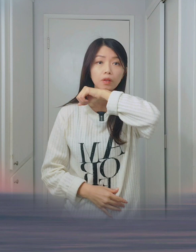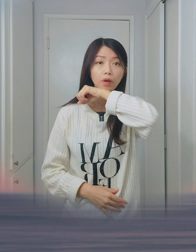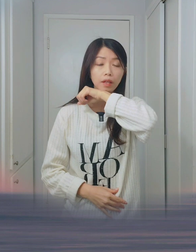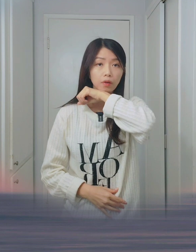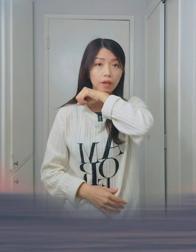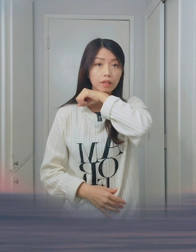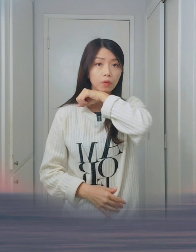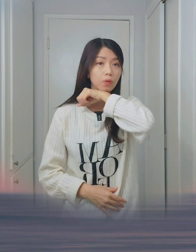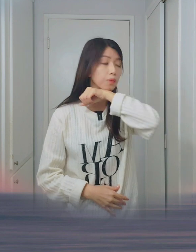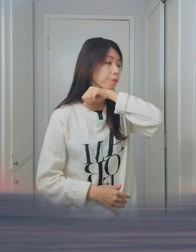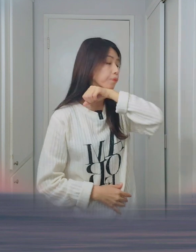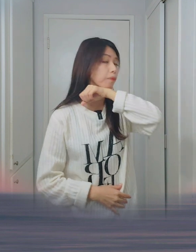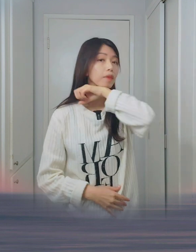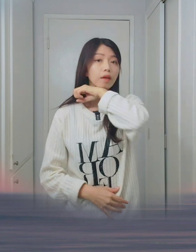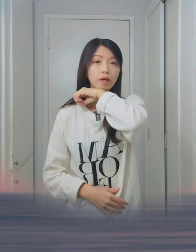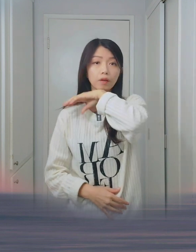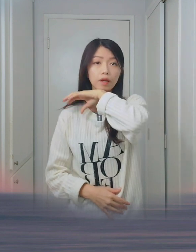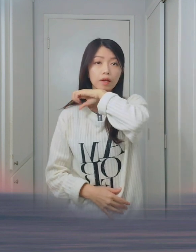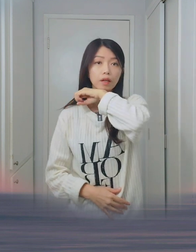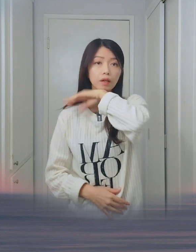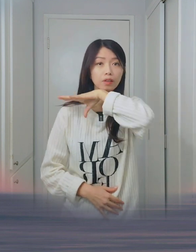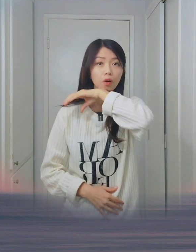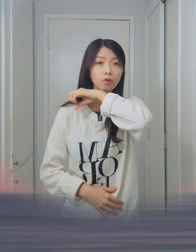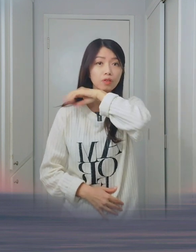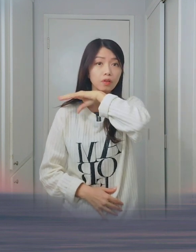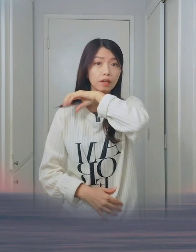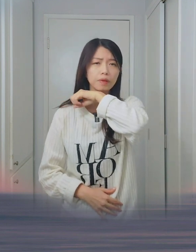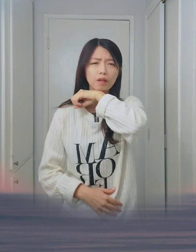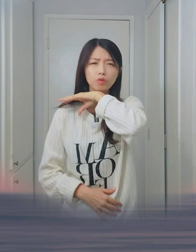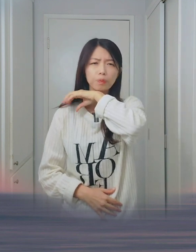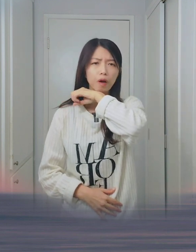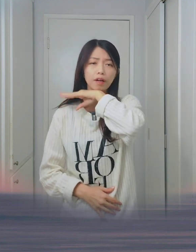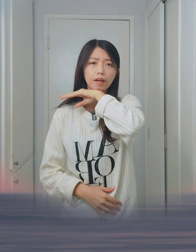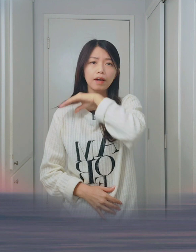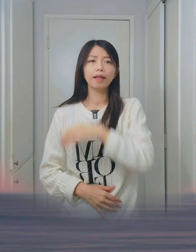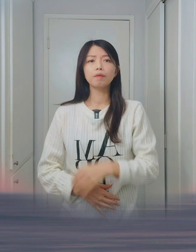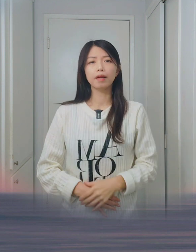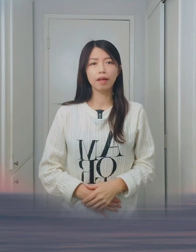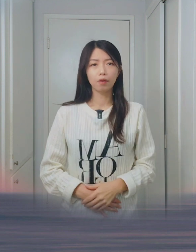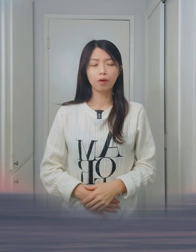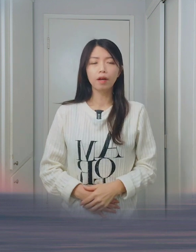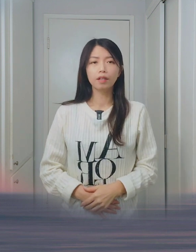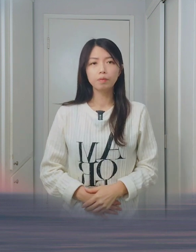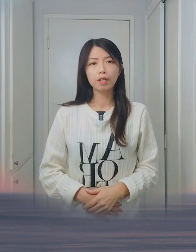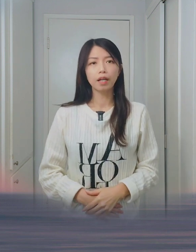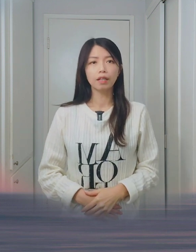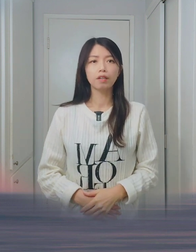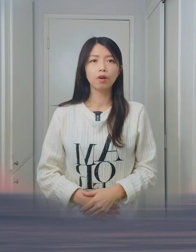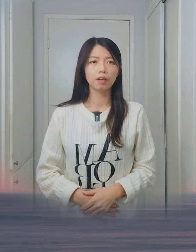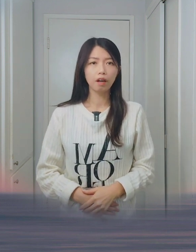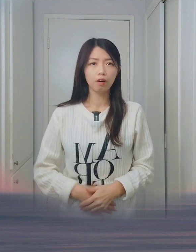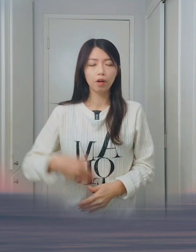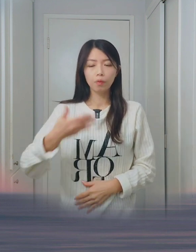손등을 턱에 댄다고 생각하시고 이렇게 털어주신다고 생각하시면 돼요. 불평. 하지 마세요. 금지를